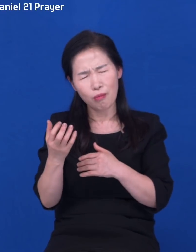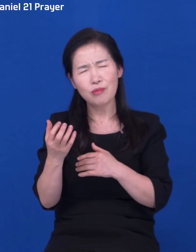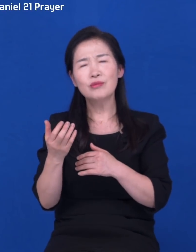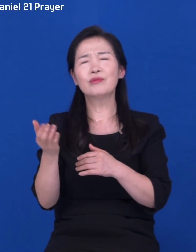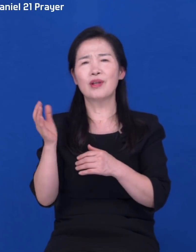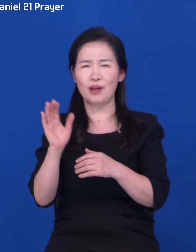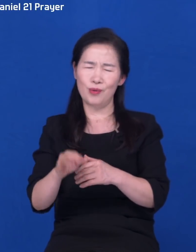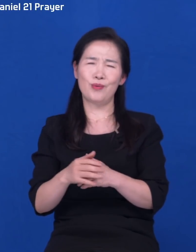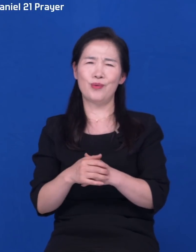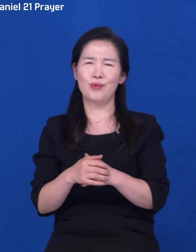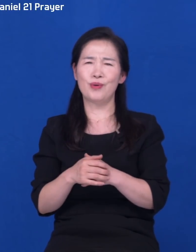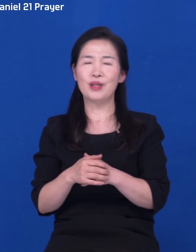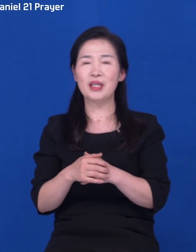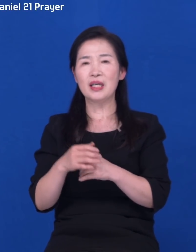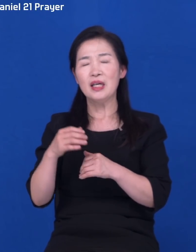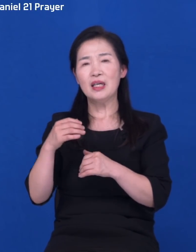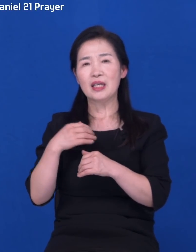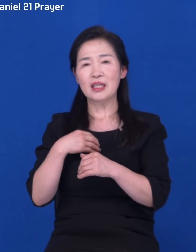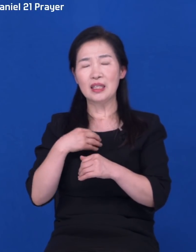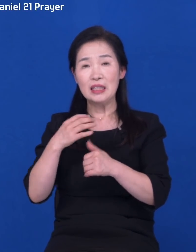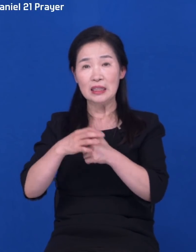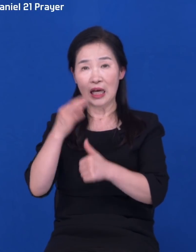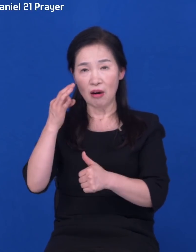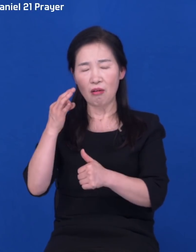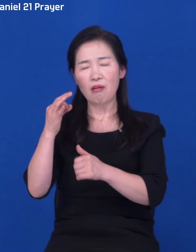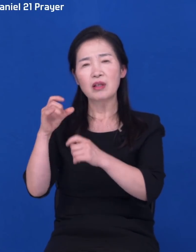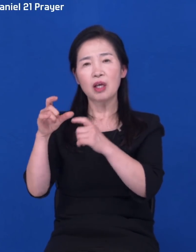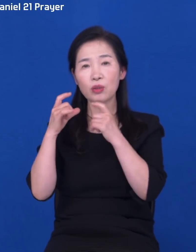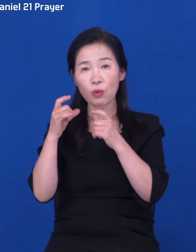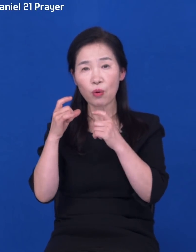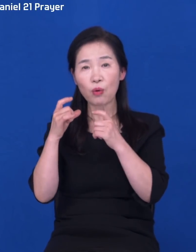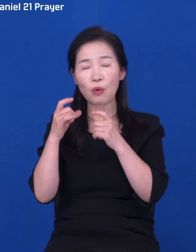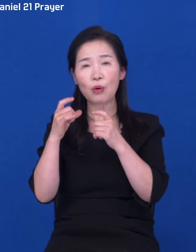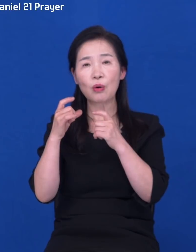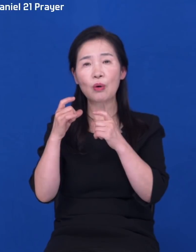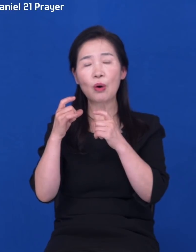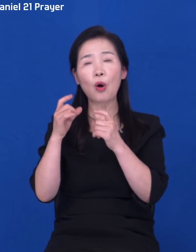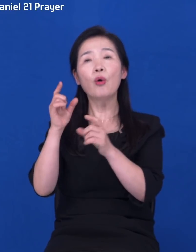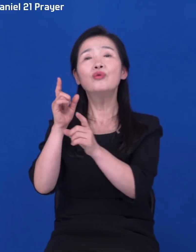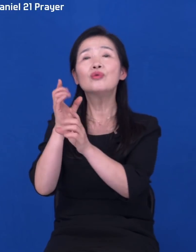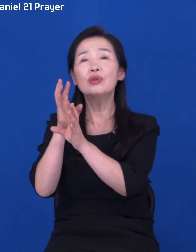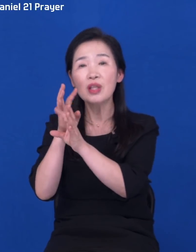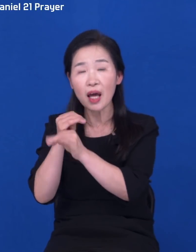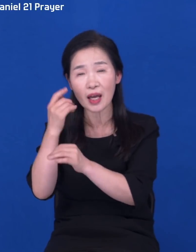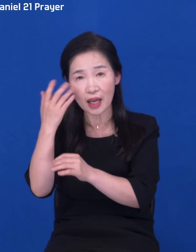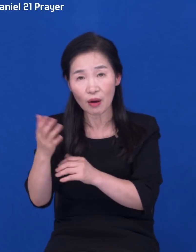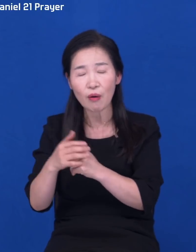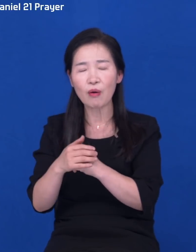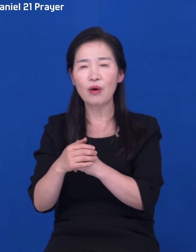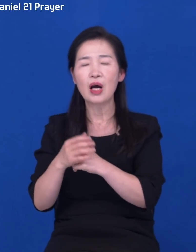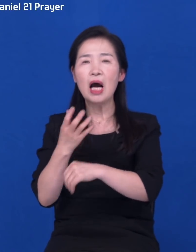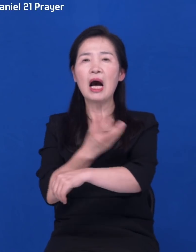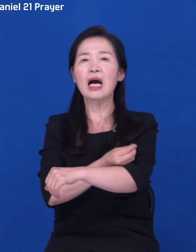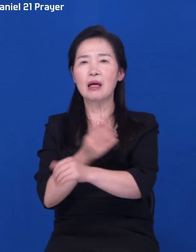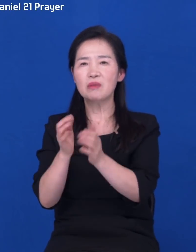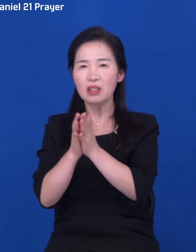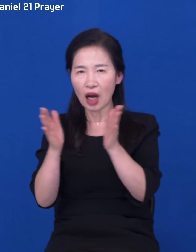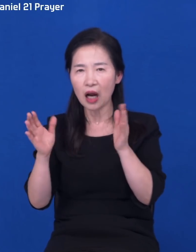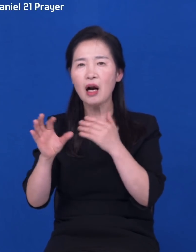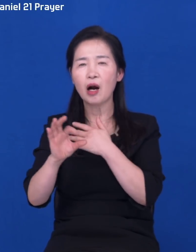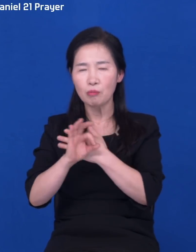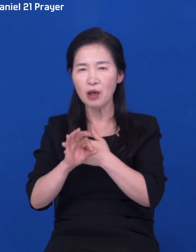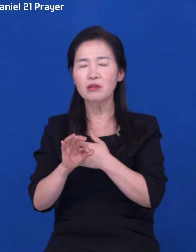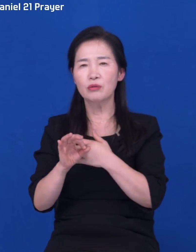어떤 상황이라고 제가 준비하면 돼요 했더니 항암을 이제 해야겠어 하면 이제 준비하라고 하셨는데 2016년도